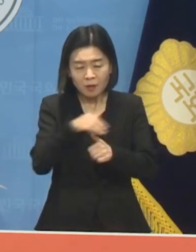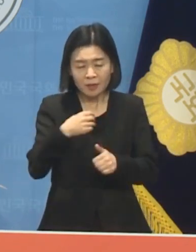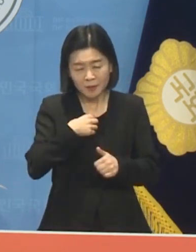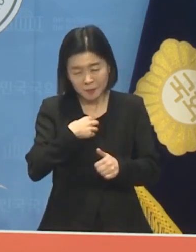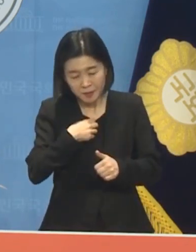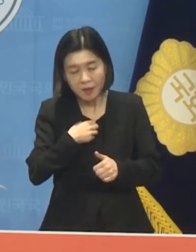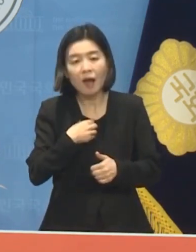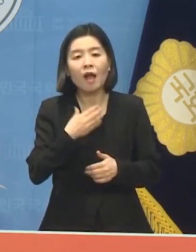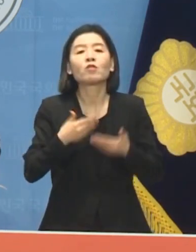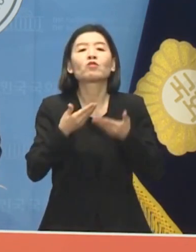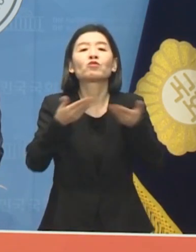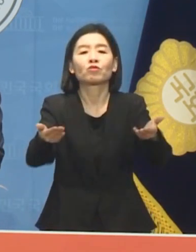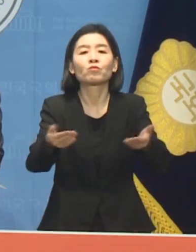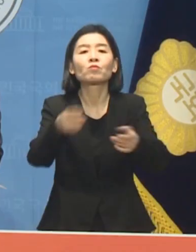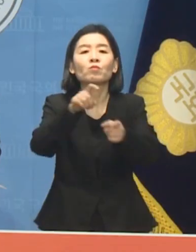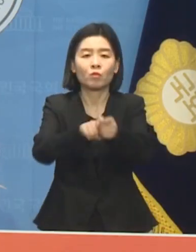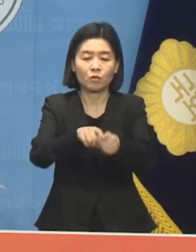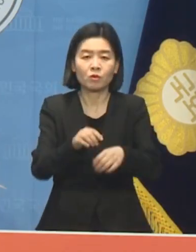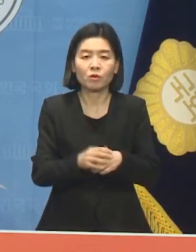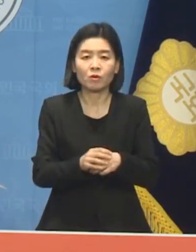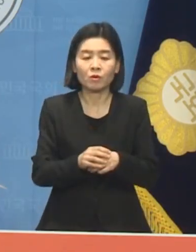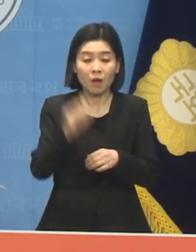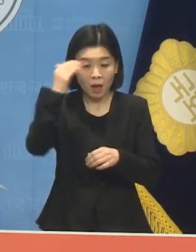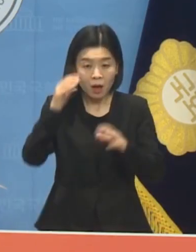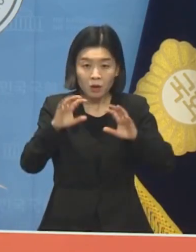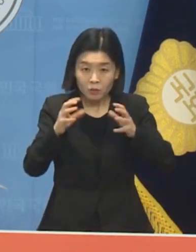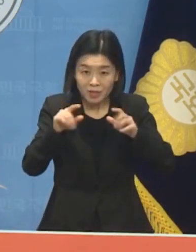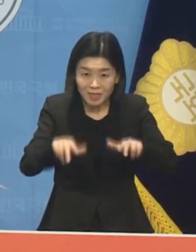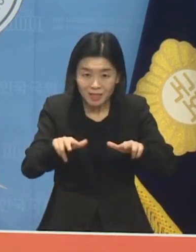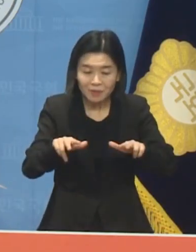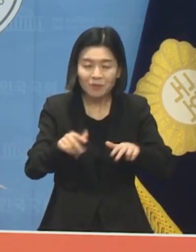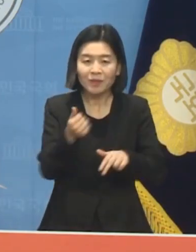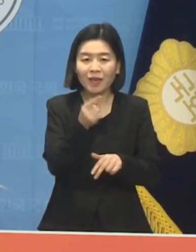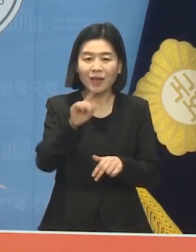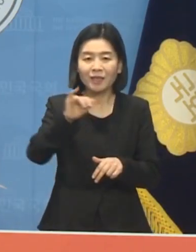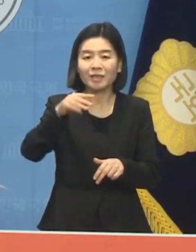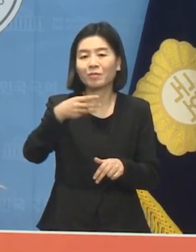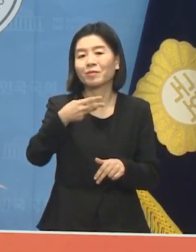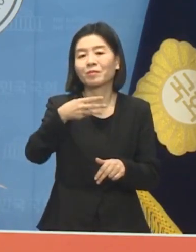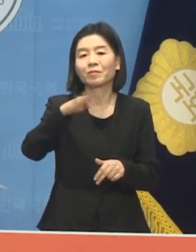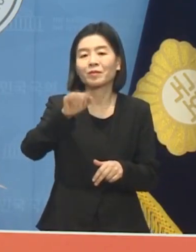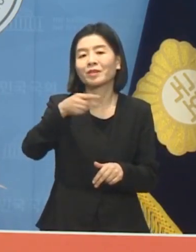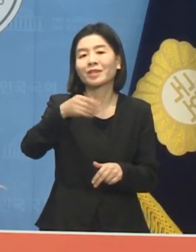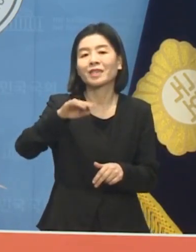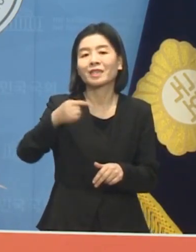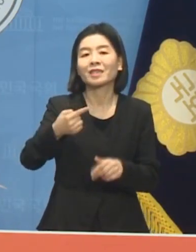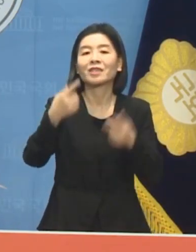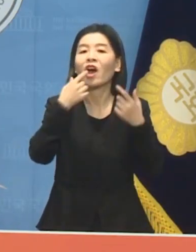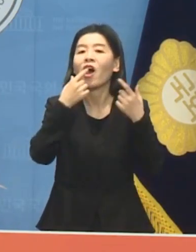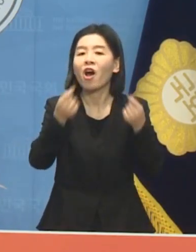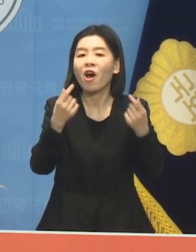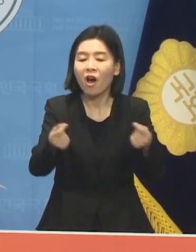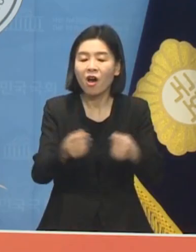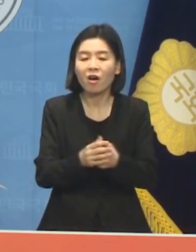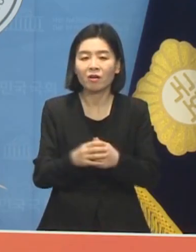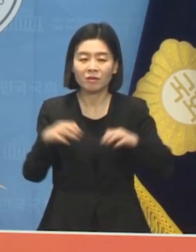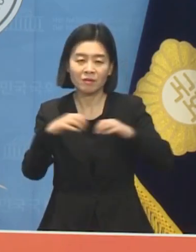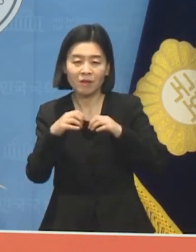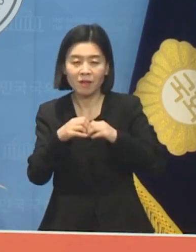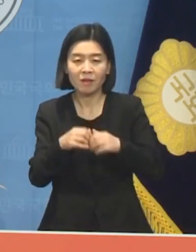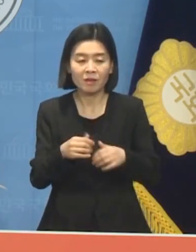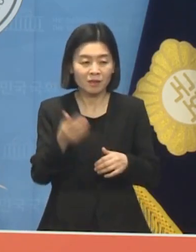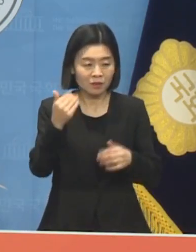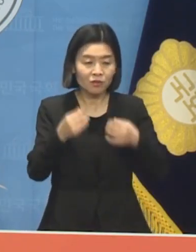계몽령이다. 대한민국은 하이브리드 전쟁이라는 현대전에 접어들었다. 중국이 전개하고 있는